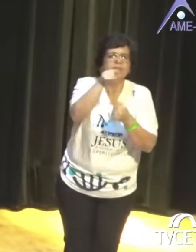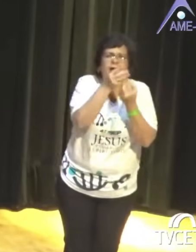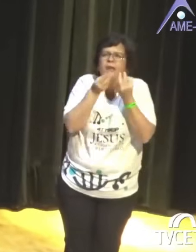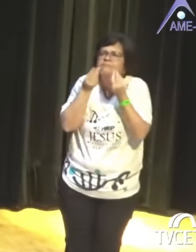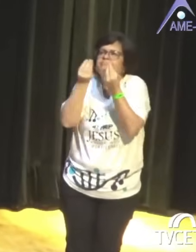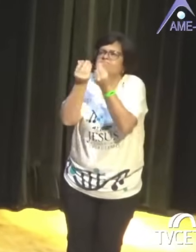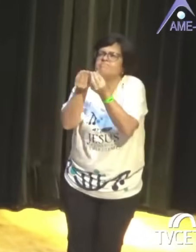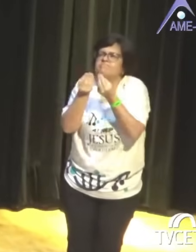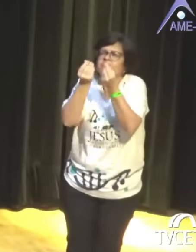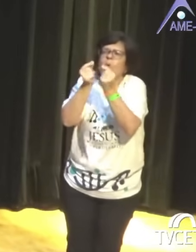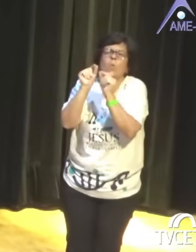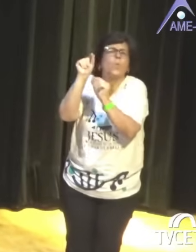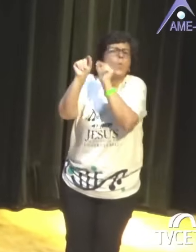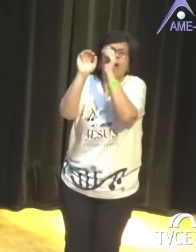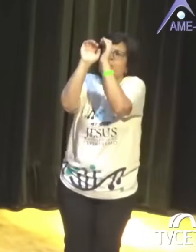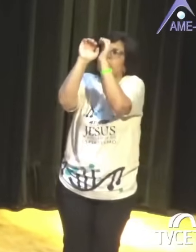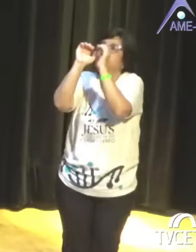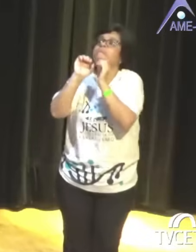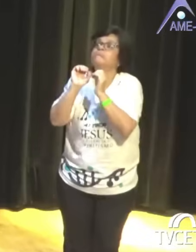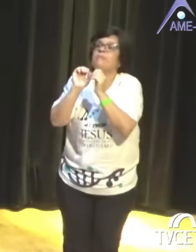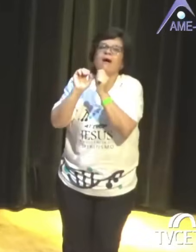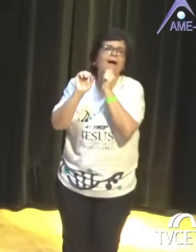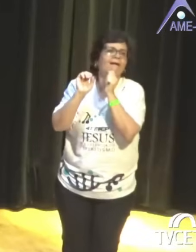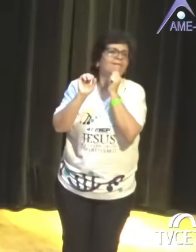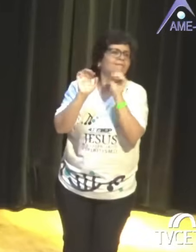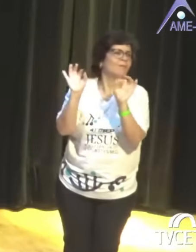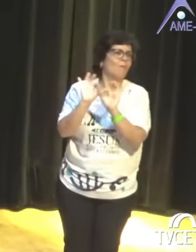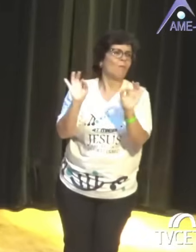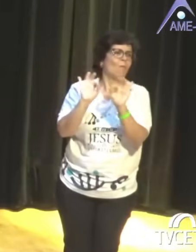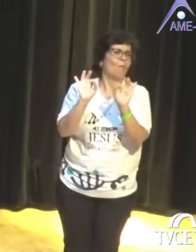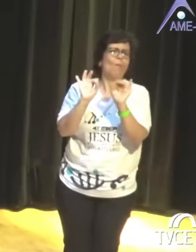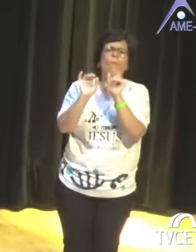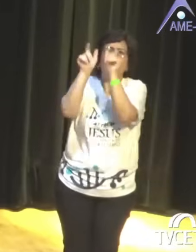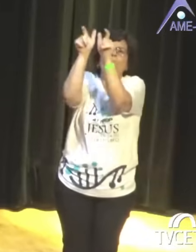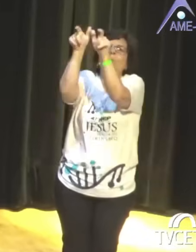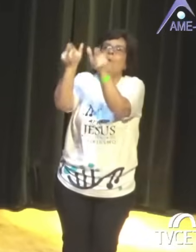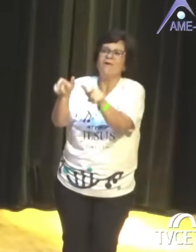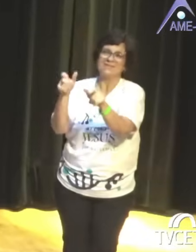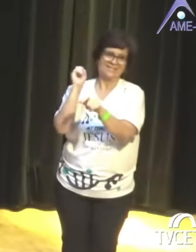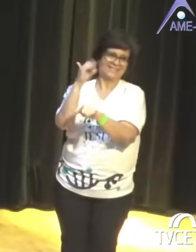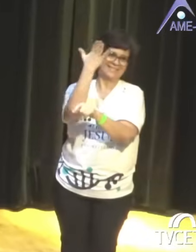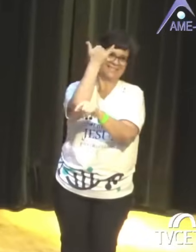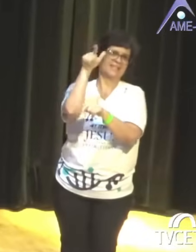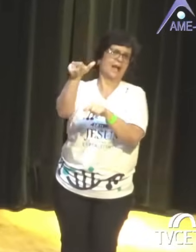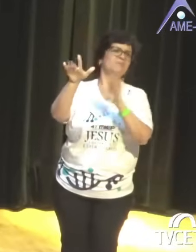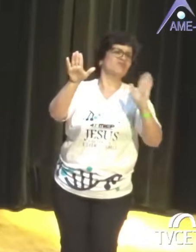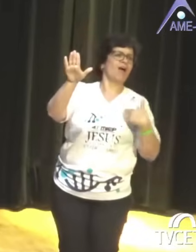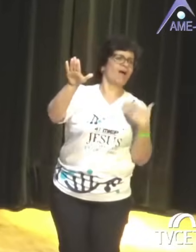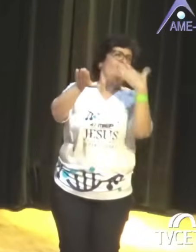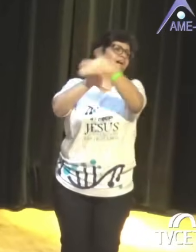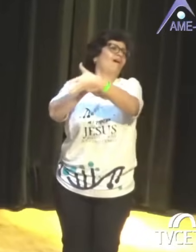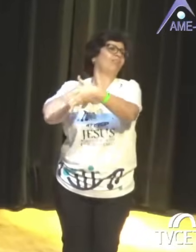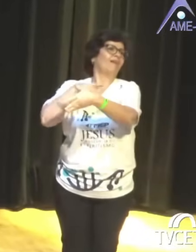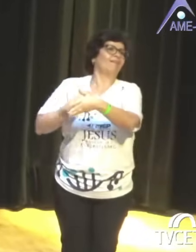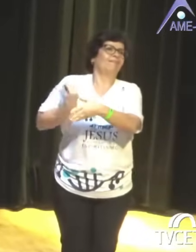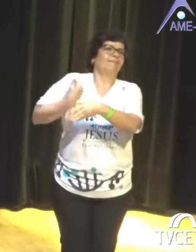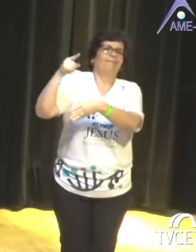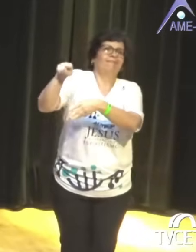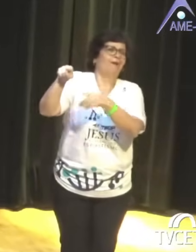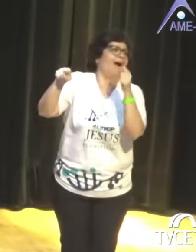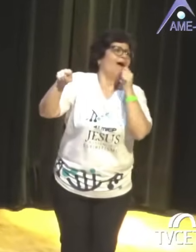qual é ah porque se você soub você tava lá meu